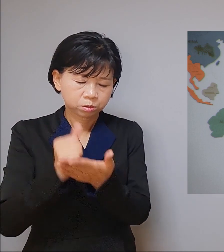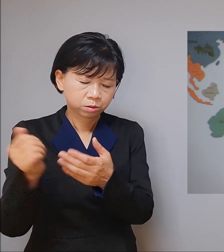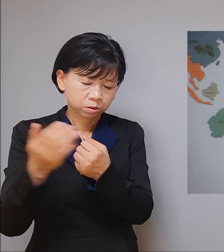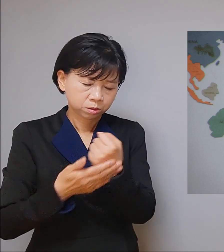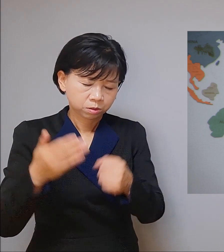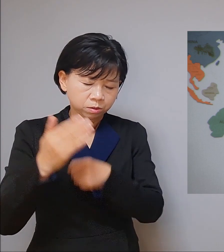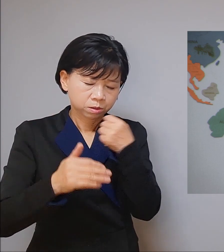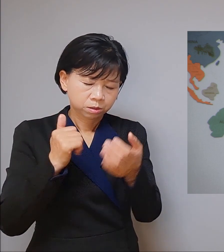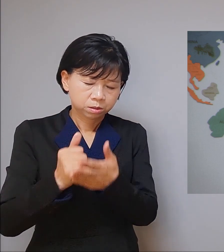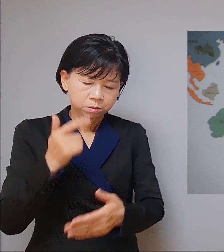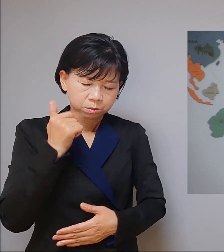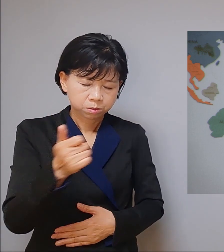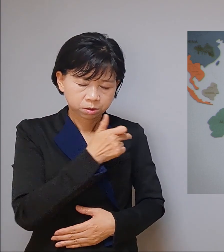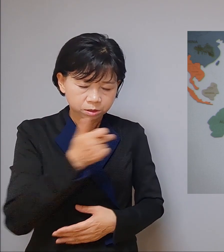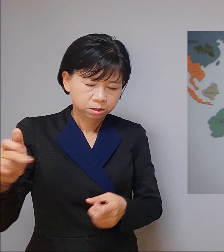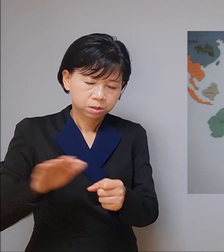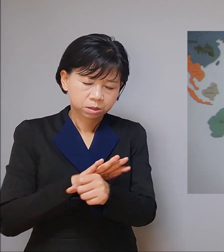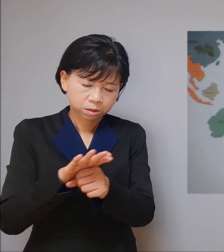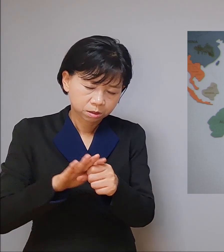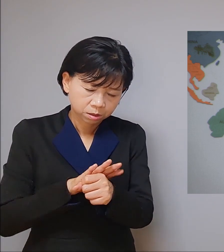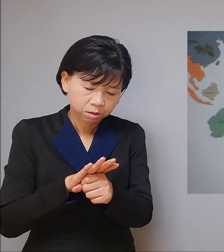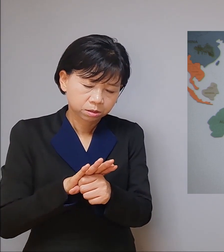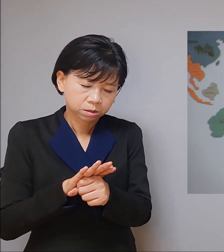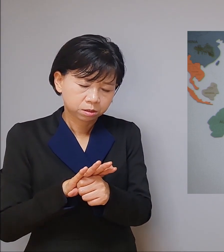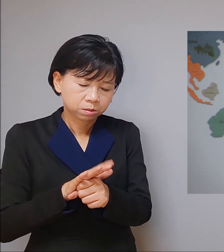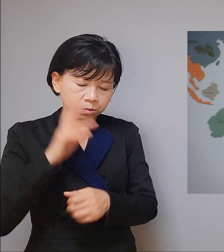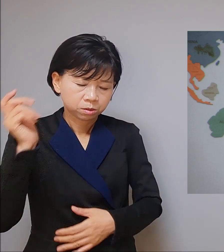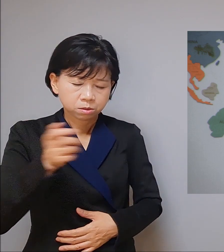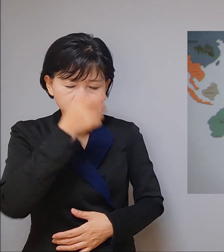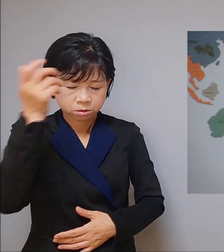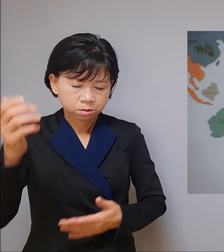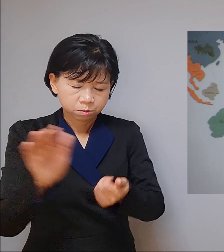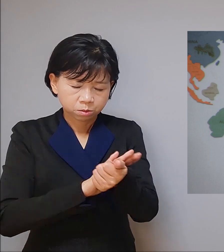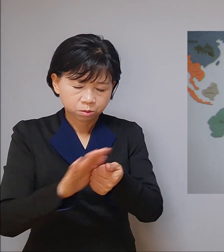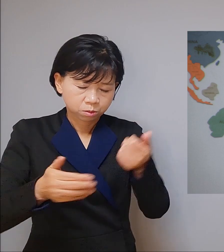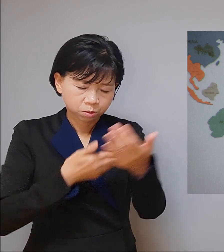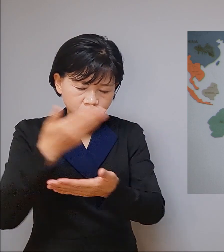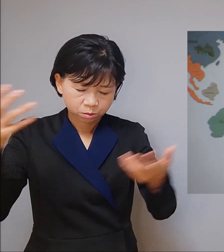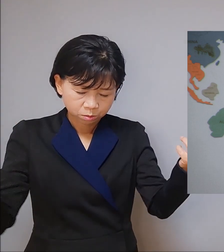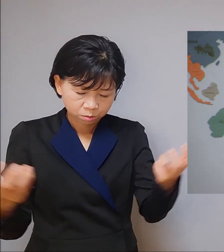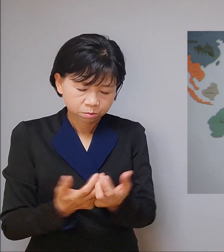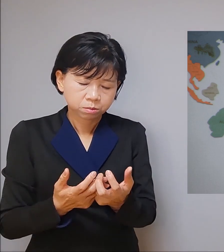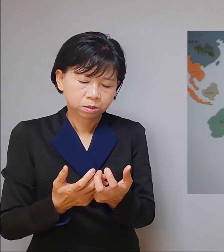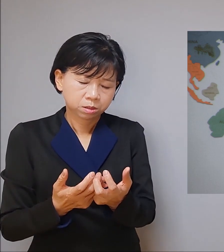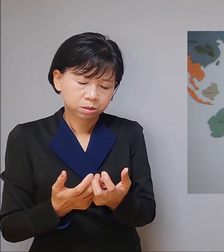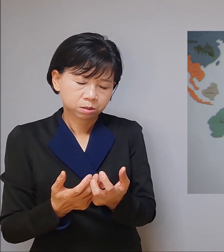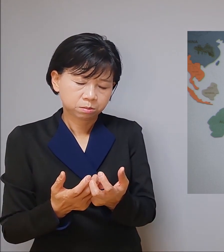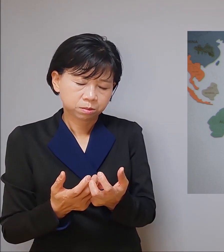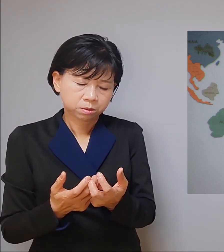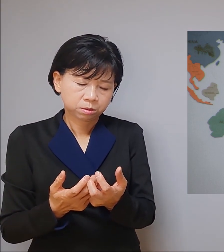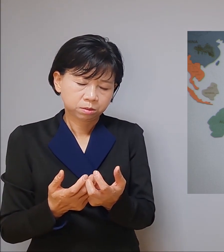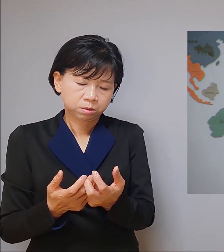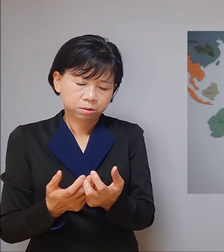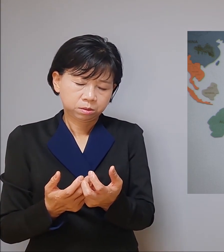은혜와 하나님 아버지의 그 크신 사랑하심과 성령님의 위로교통 충만하심이